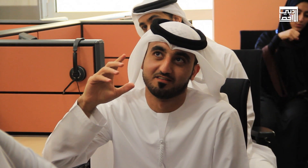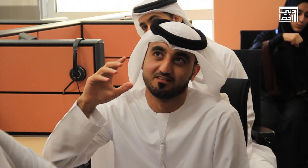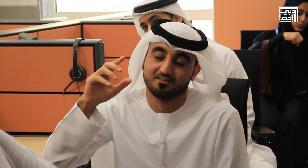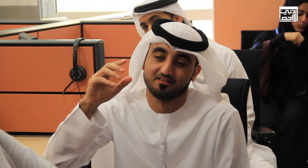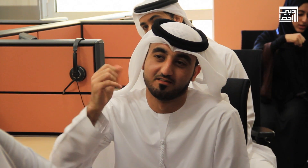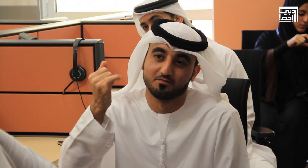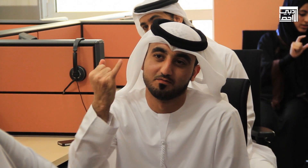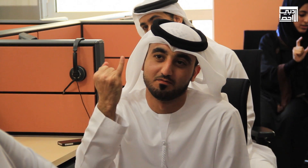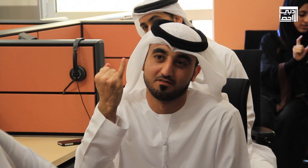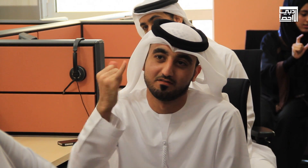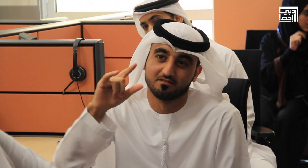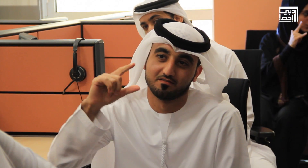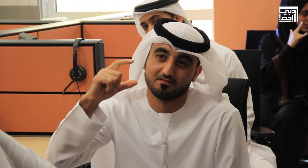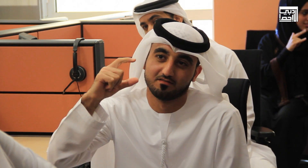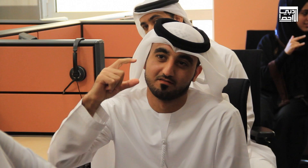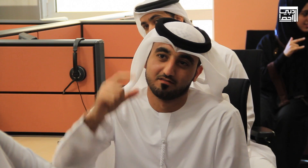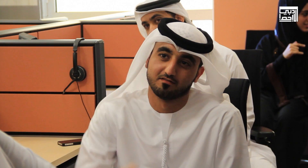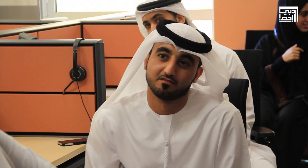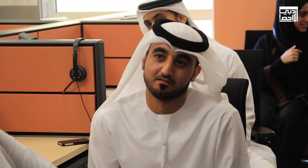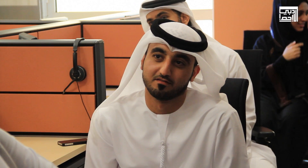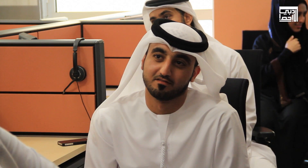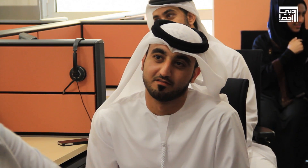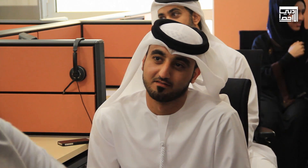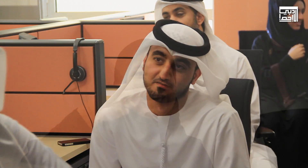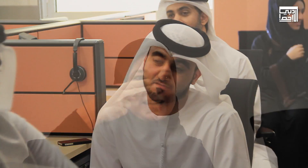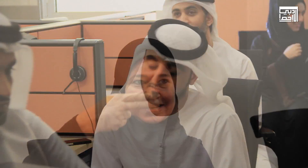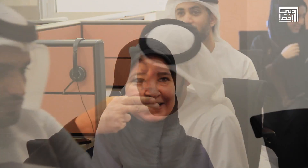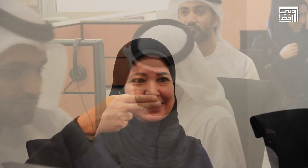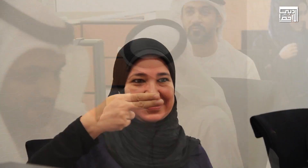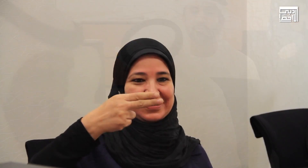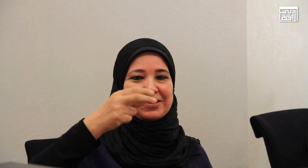ميم ميم ميم ميم عشرة الأسامي يا أحمد